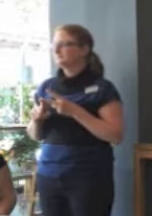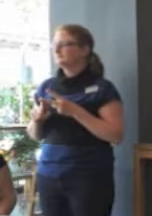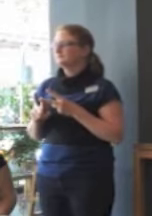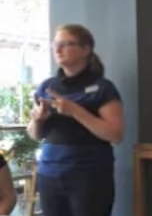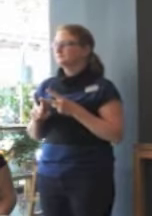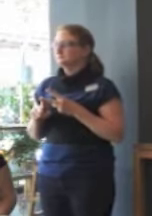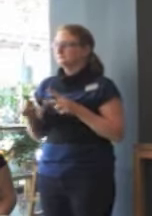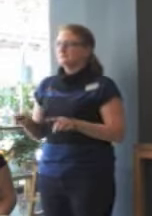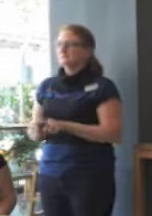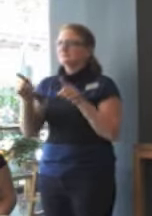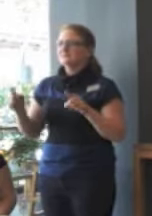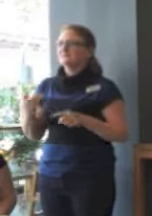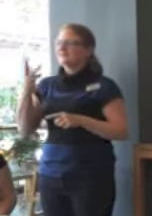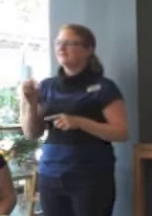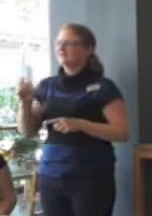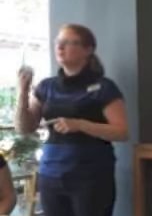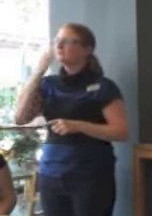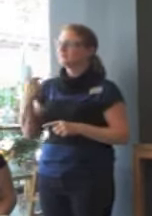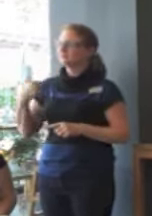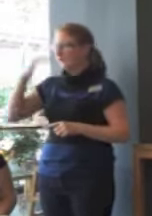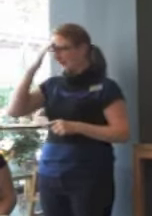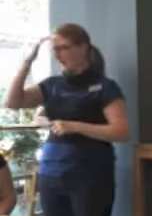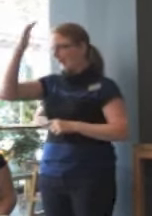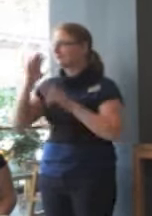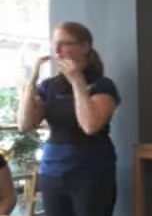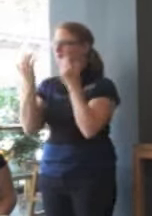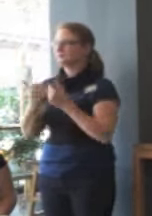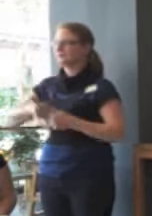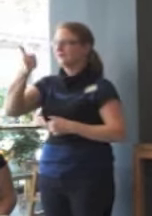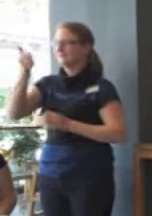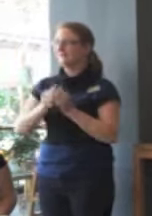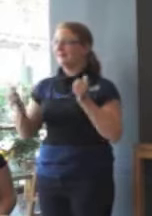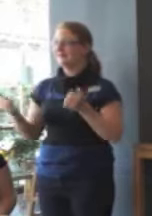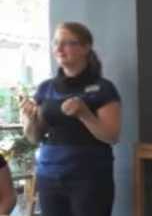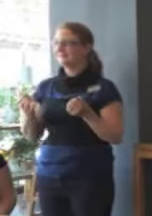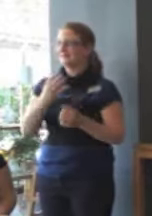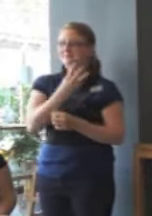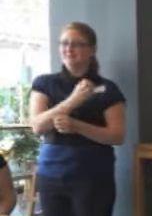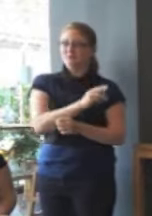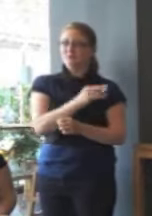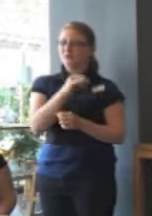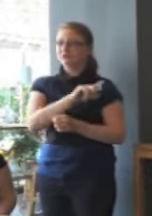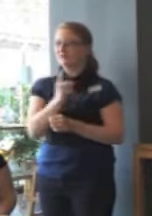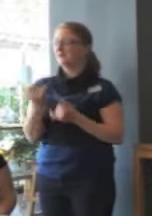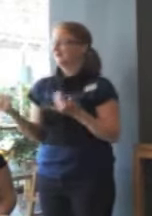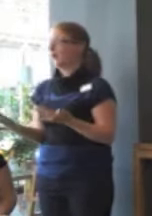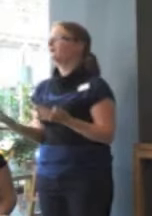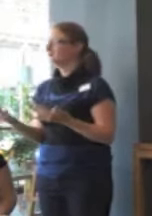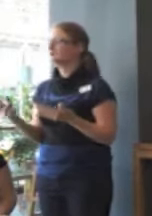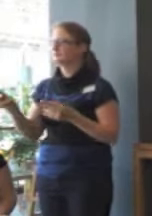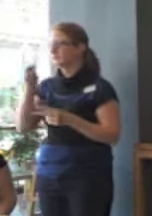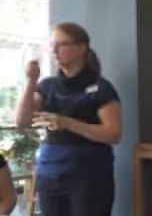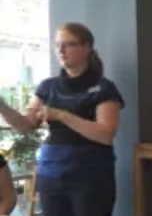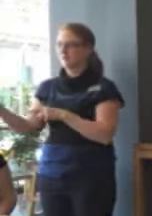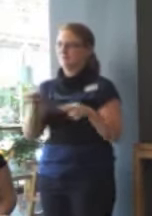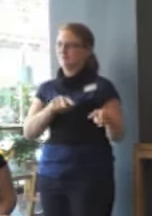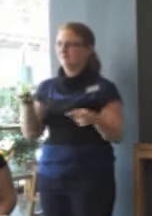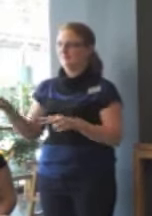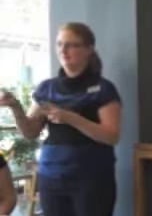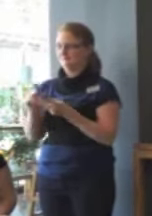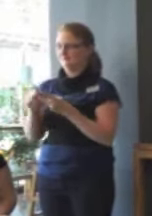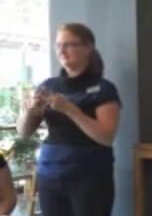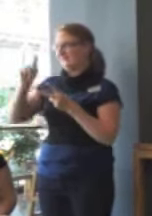Det är snart 30 år sedan jag var äldreomsorgschef och jag skulle säga att det ser ungefär likadant ut som när jag jobbar. Då var det två stora